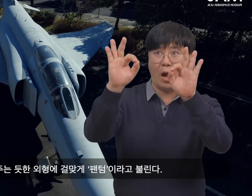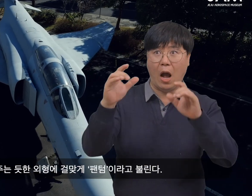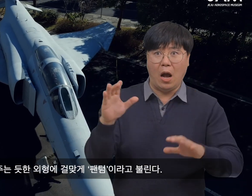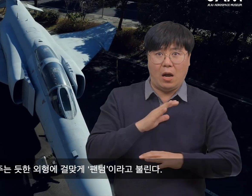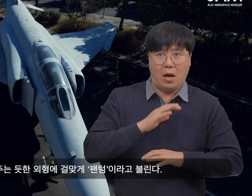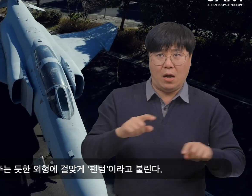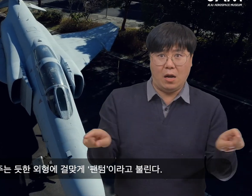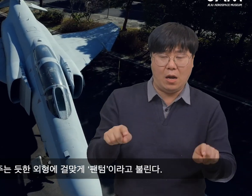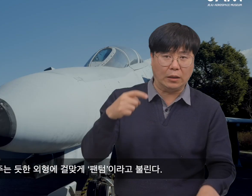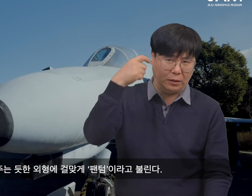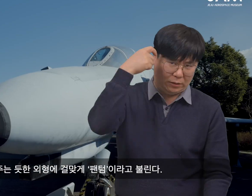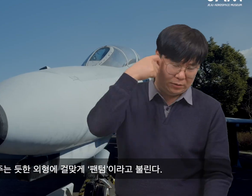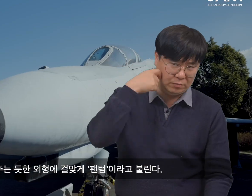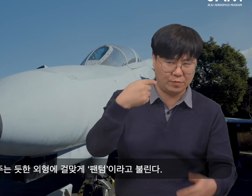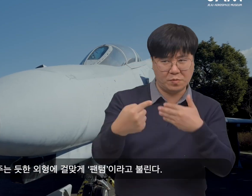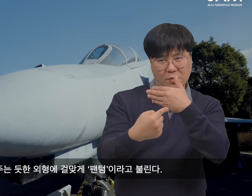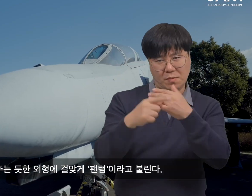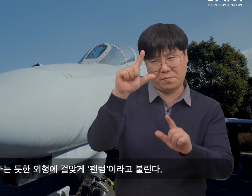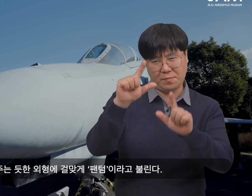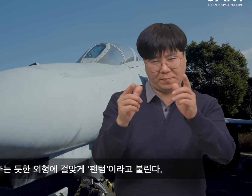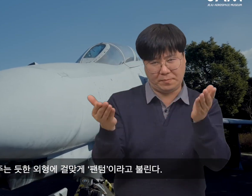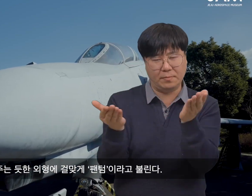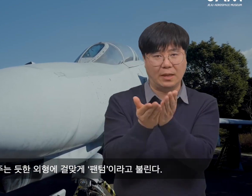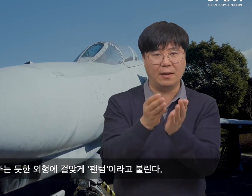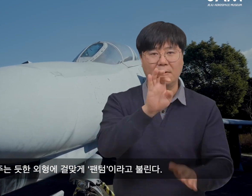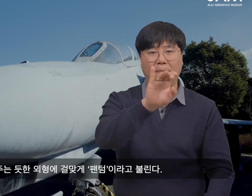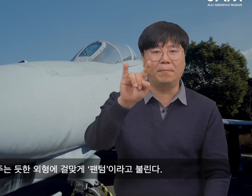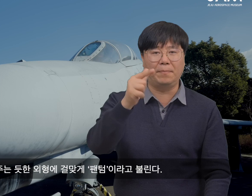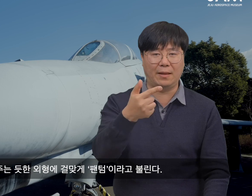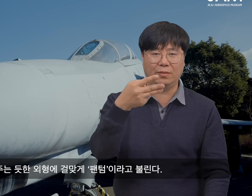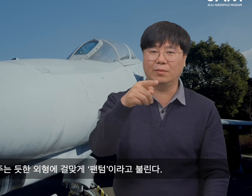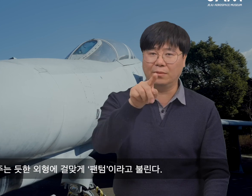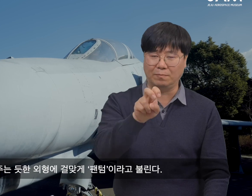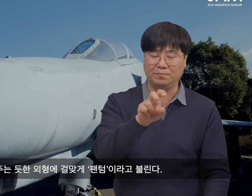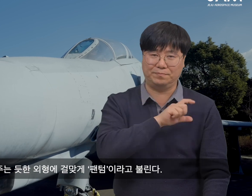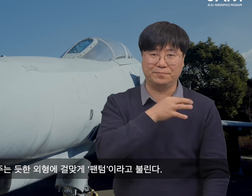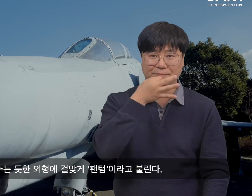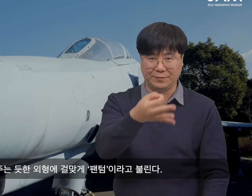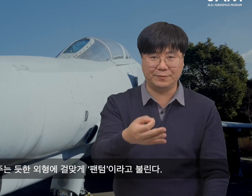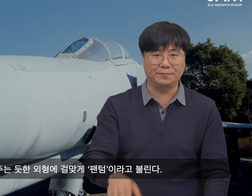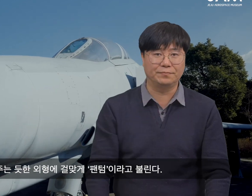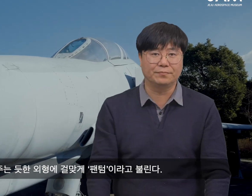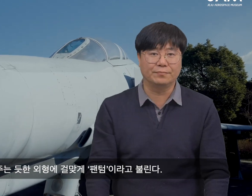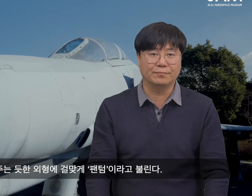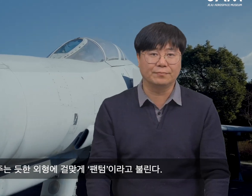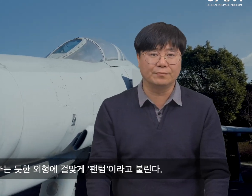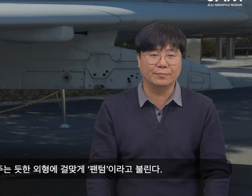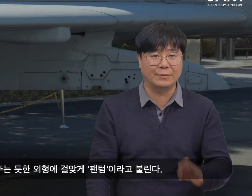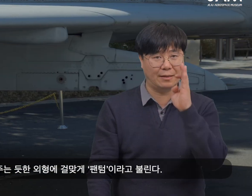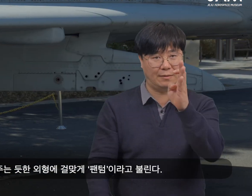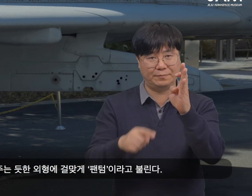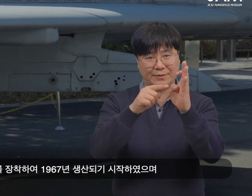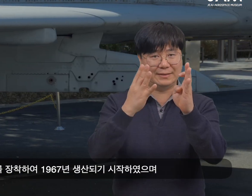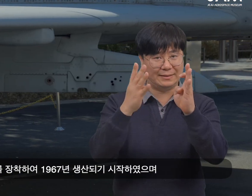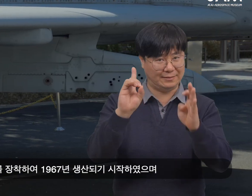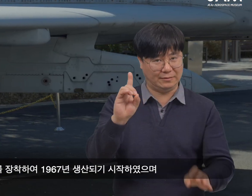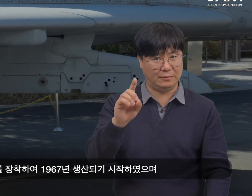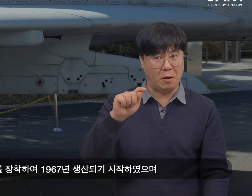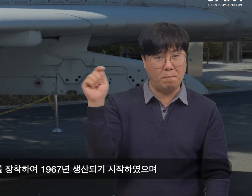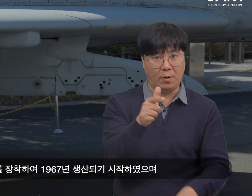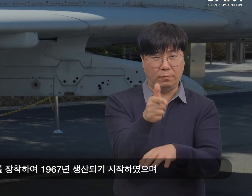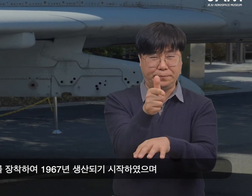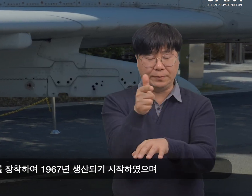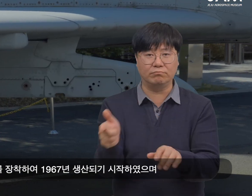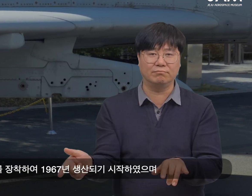적에게 공포감을 주는 듯한 외형에 걸맞게 팬텀이라고 불린다. F